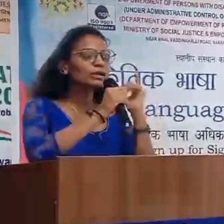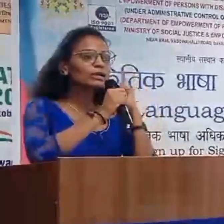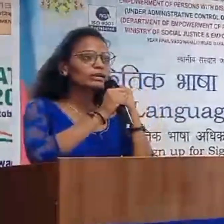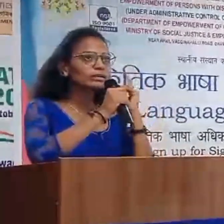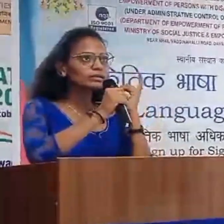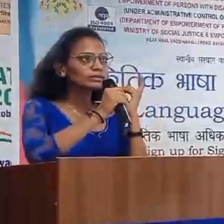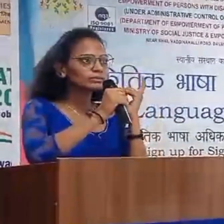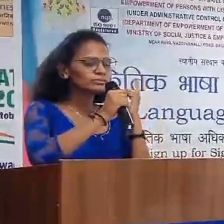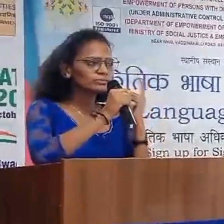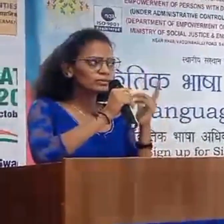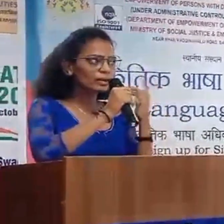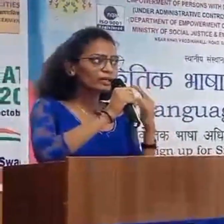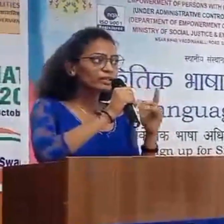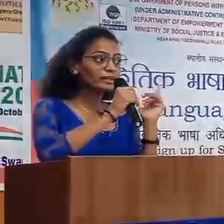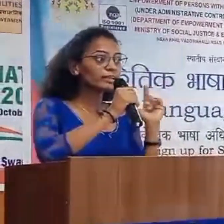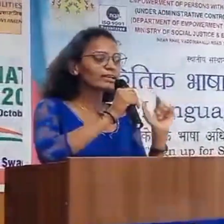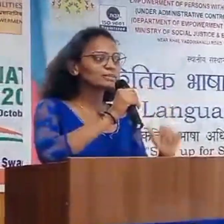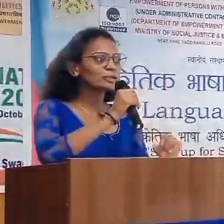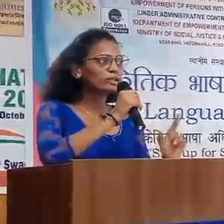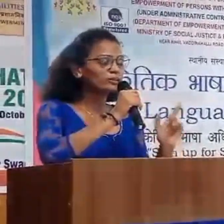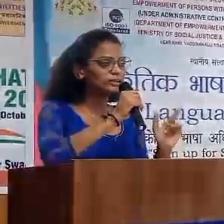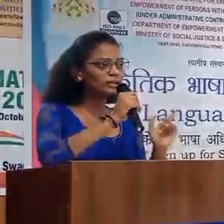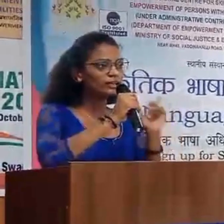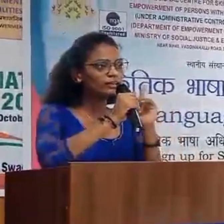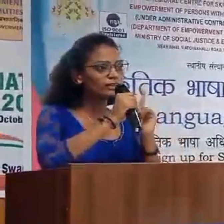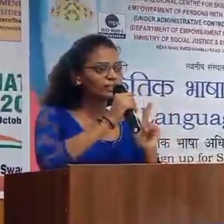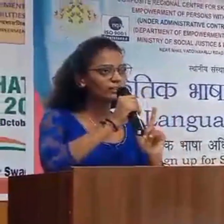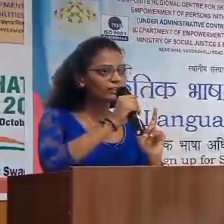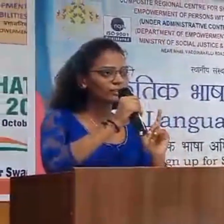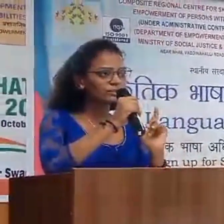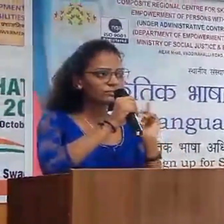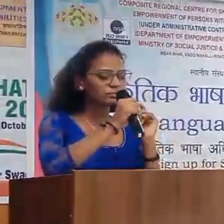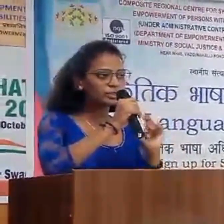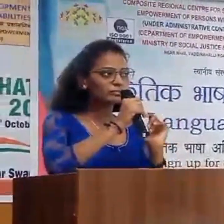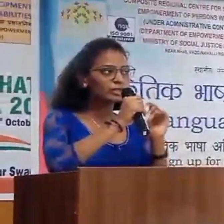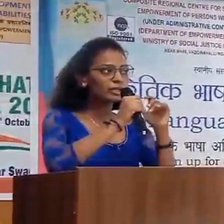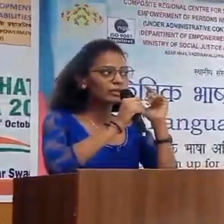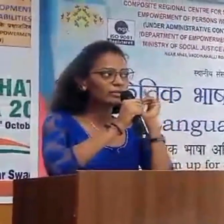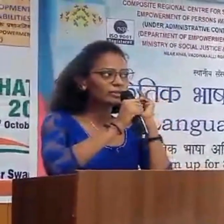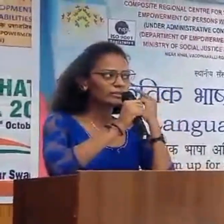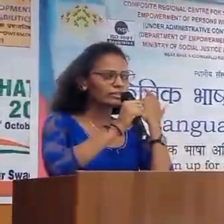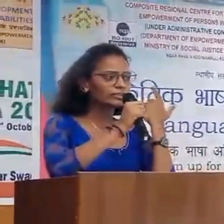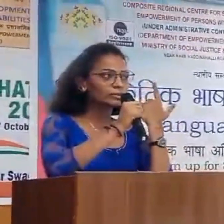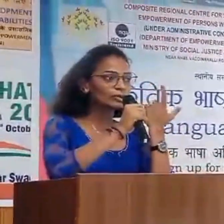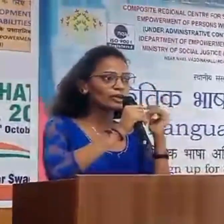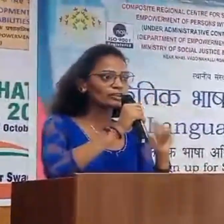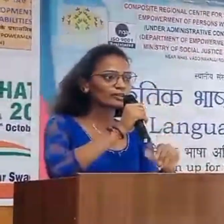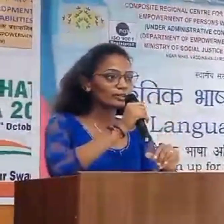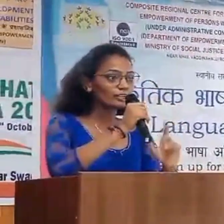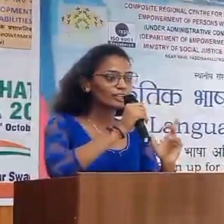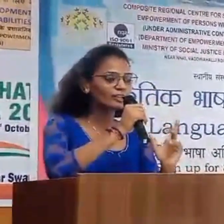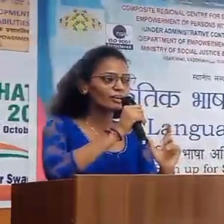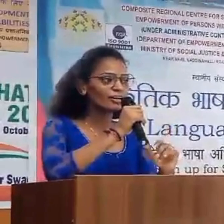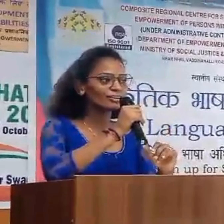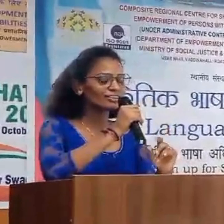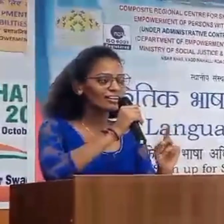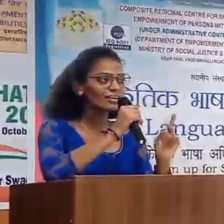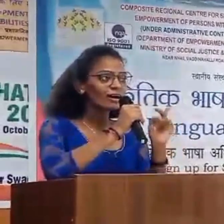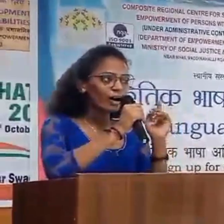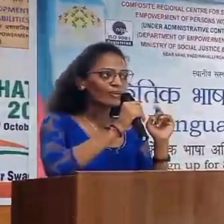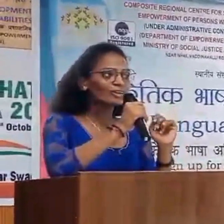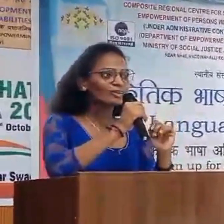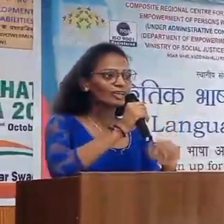ತೋರಿಸಿದ್ರೆ ಹಂಗೆ 8ನೇ ಕ್ಲಾಸ್ ಬಂದೆ. 1ರಿಂದ 8ನೇ ಕ್ಲಾಸ್ ಬಂದಮೇಲೆ ಕಿವಿದು ಗೊತ್ತಾಗಿತ್ತು, ಕಿವಿ ಕೇಳಲ್ಲ